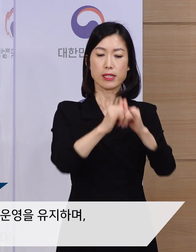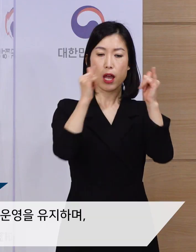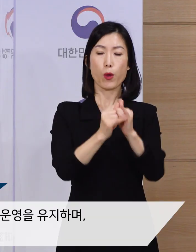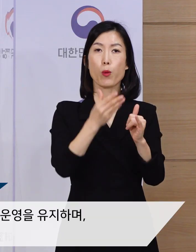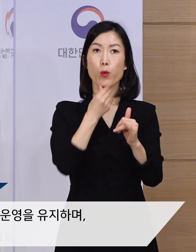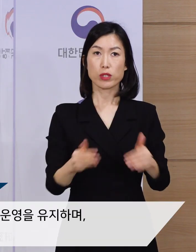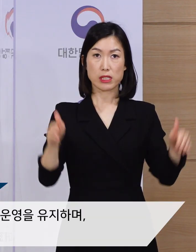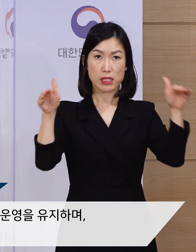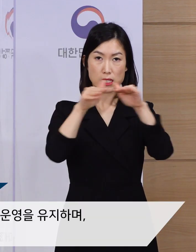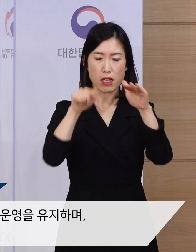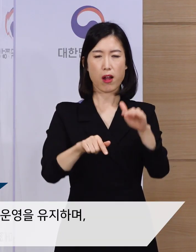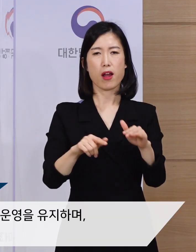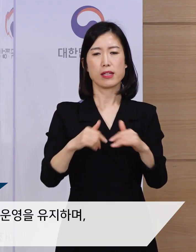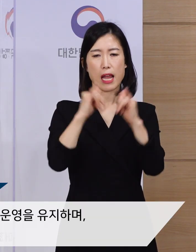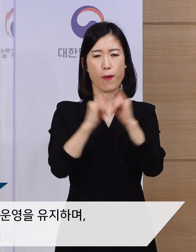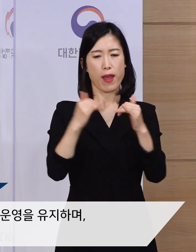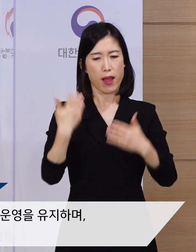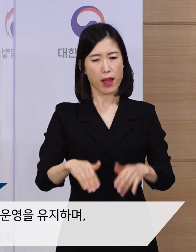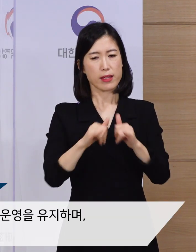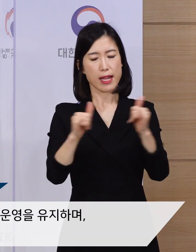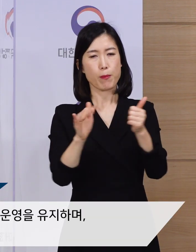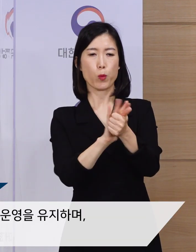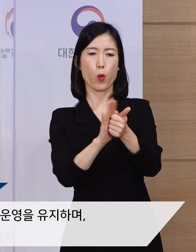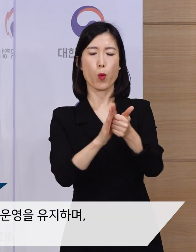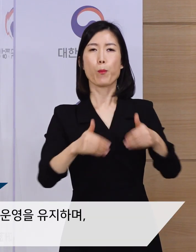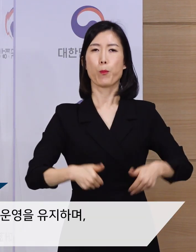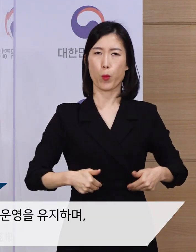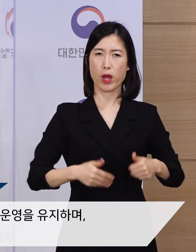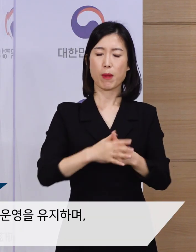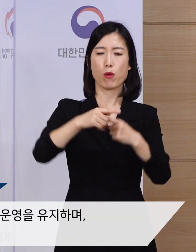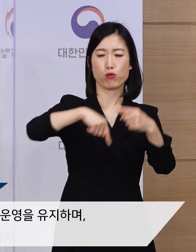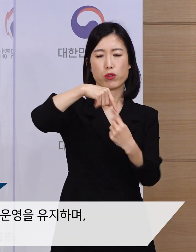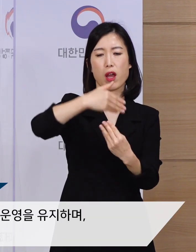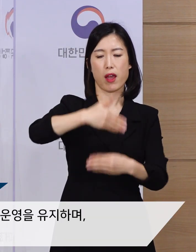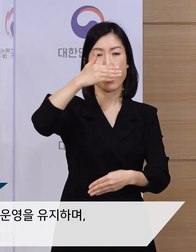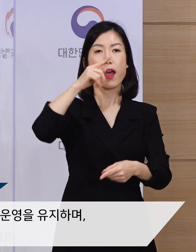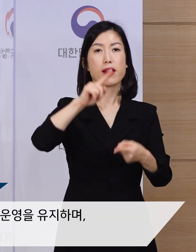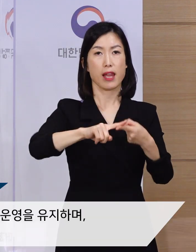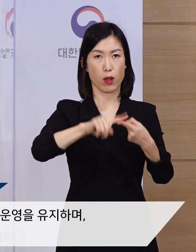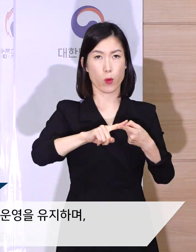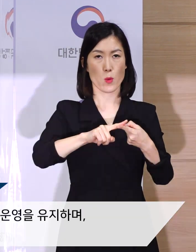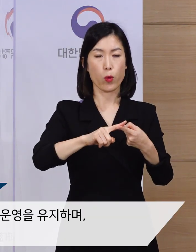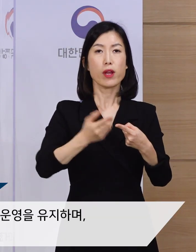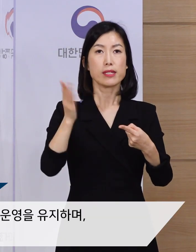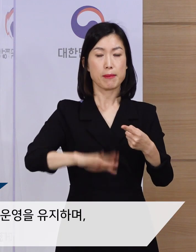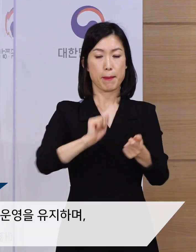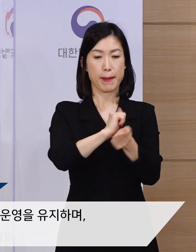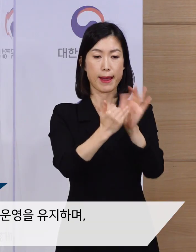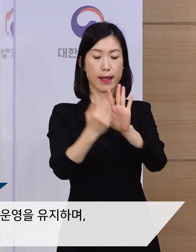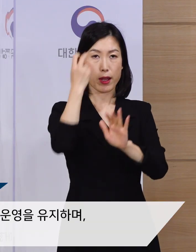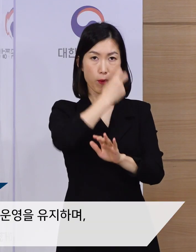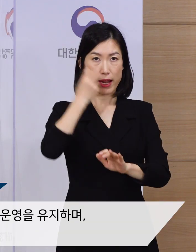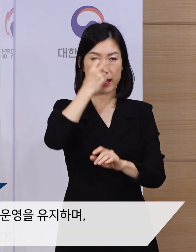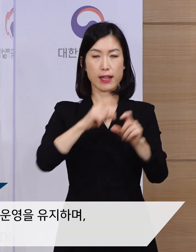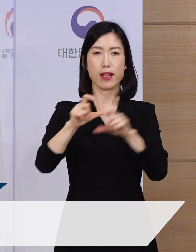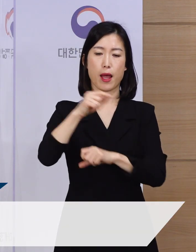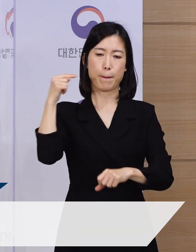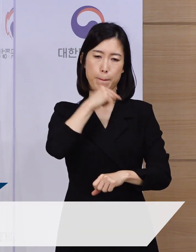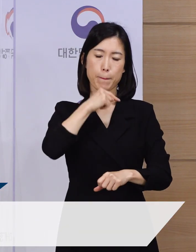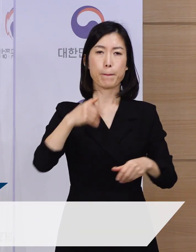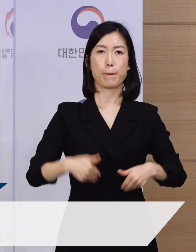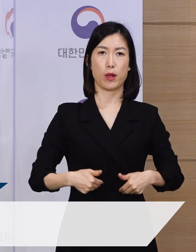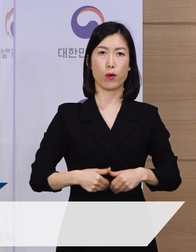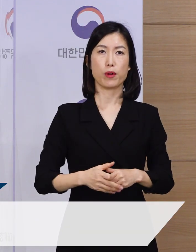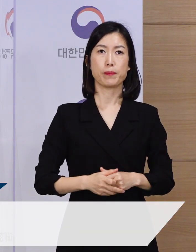사회복지시설은 취약계층의 돌봄 서비스를 위해 운영을 유지하며 방역관리를 강화합니다.